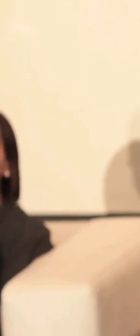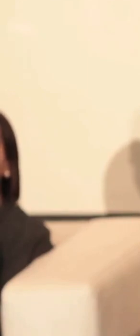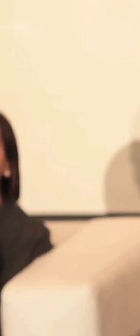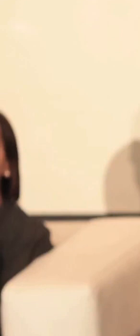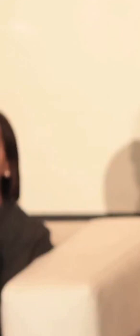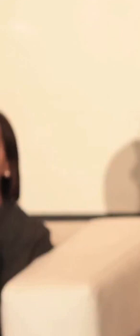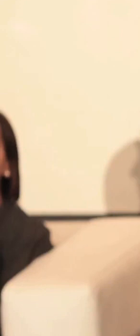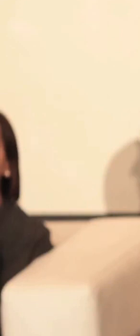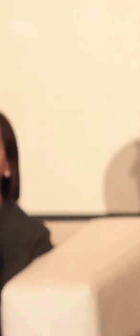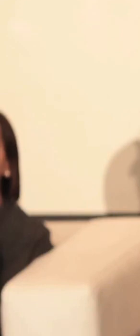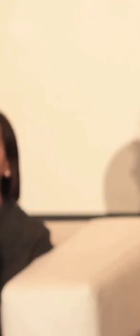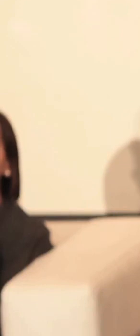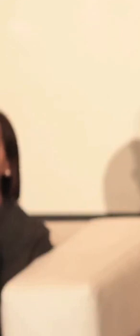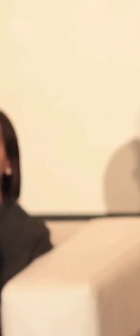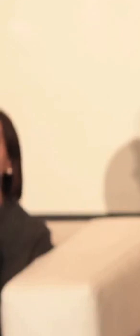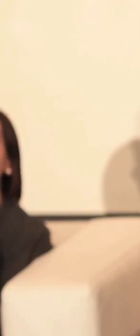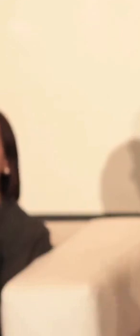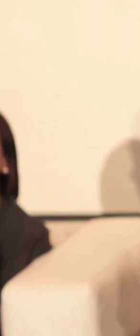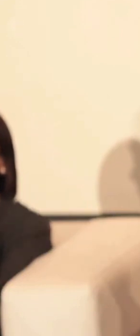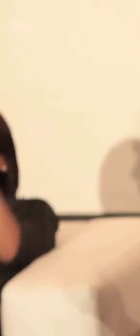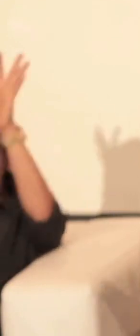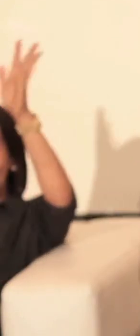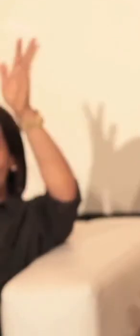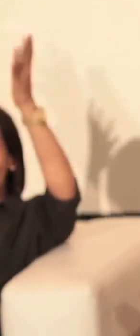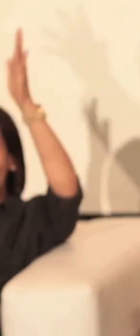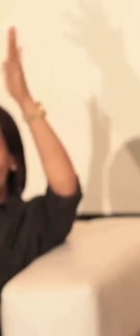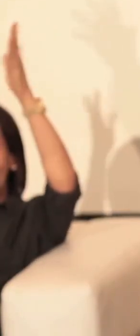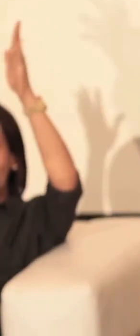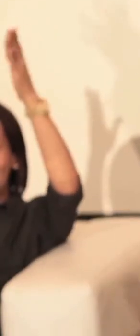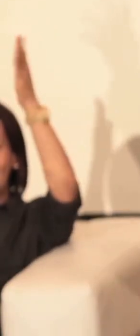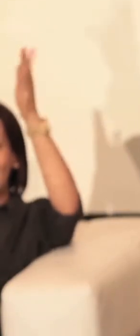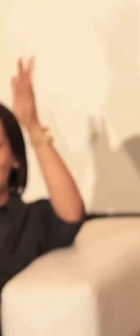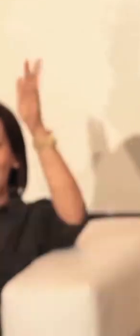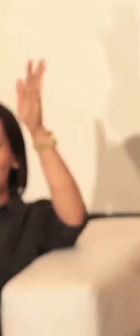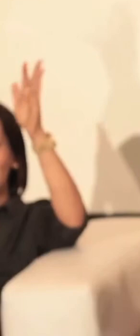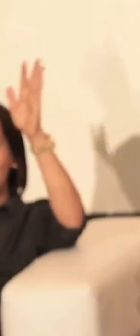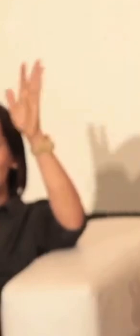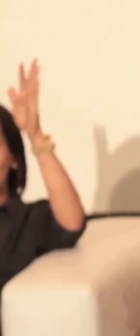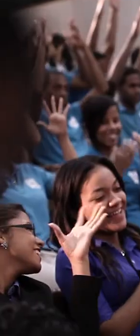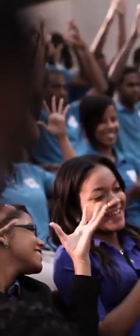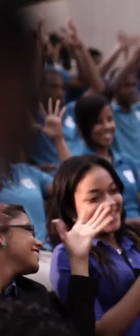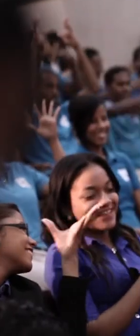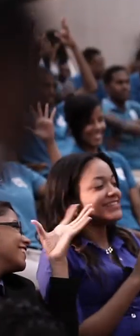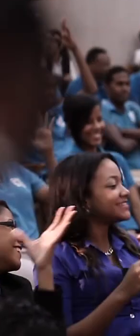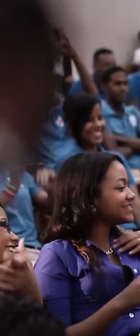el tiempo. Perfectamente. Entonces vamos a darle un aplauso, ¿verdad? Usted merece un aplauso, muy valiente.